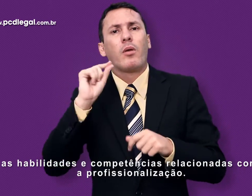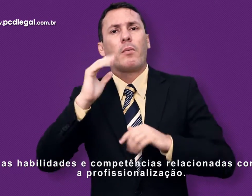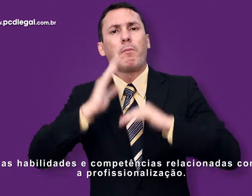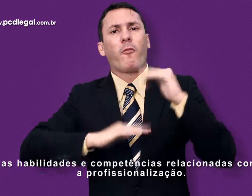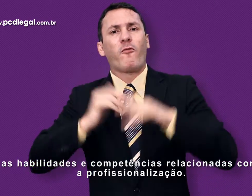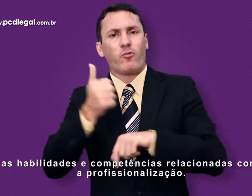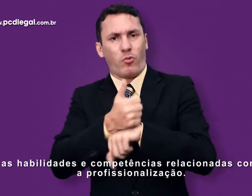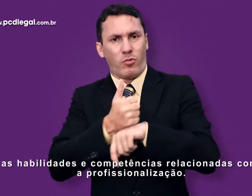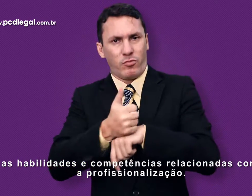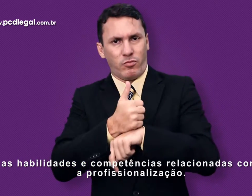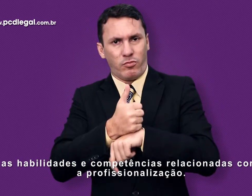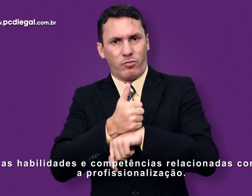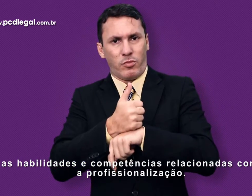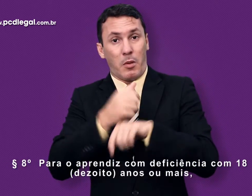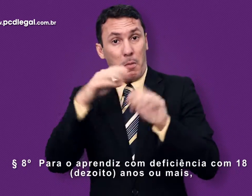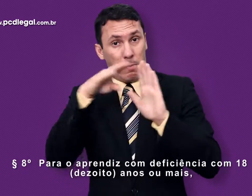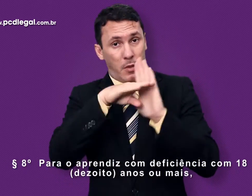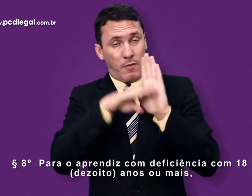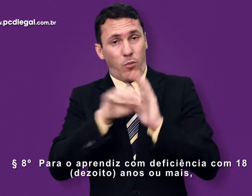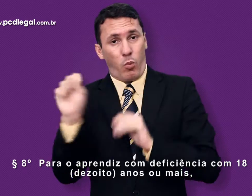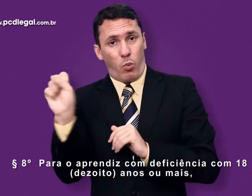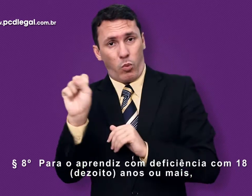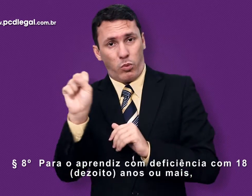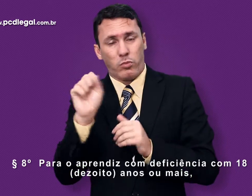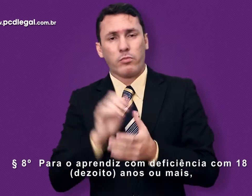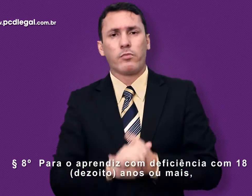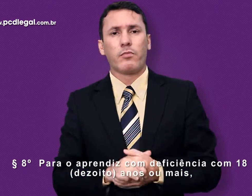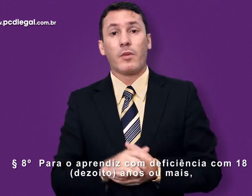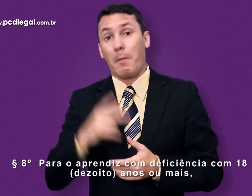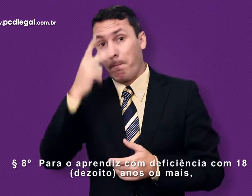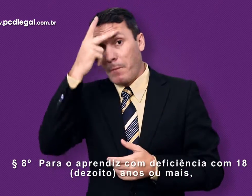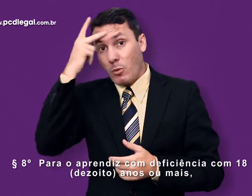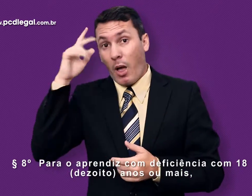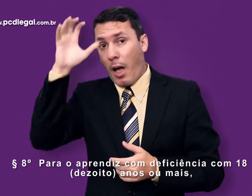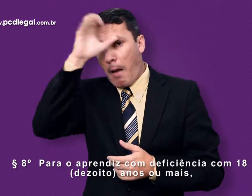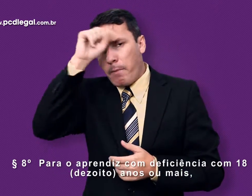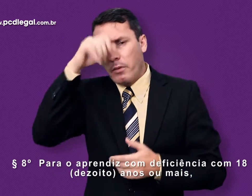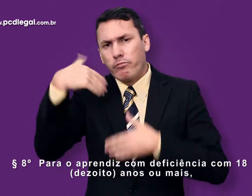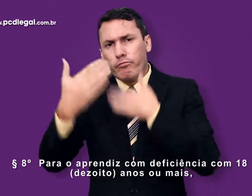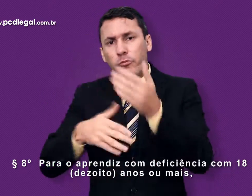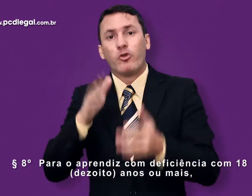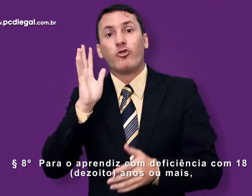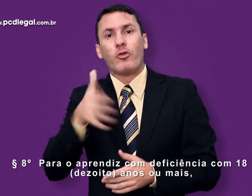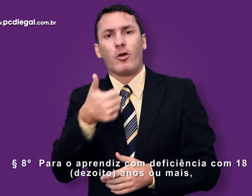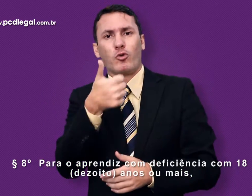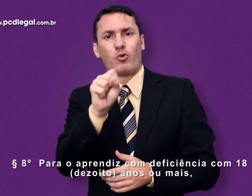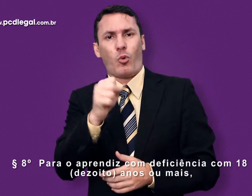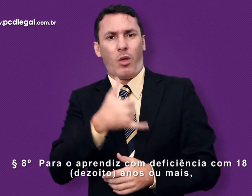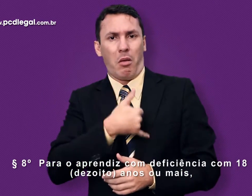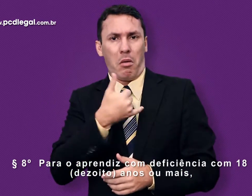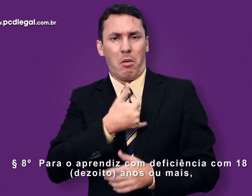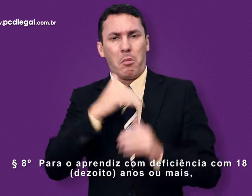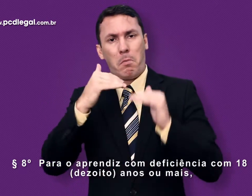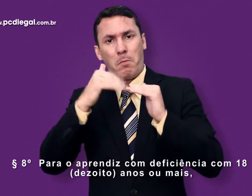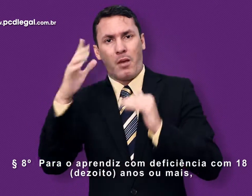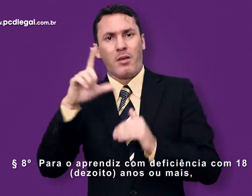a profissionalização. Parágrafo 8º. Para o aprendiz com deficiência com 18 anos ou mais,